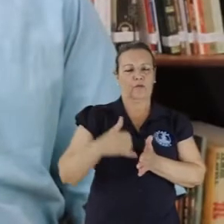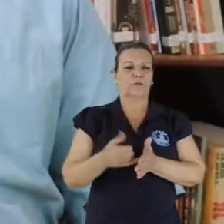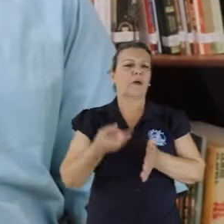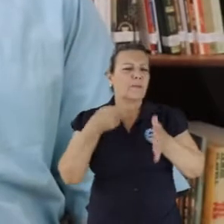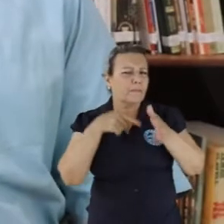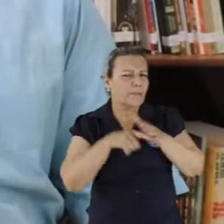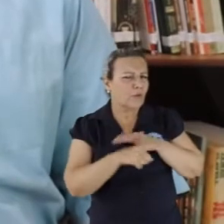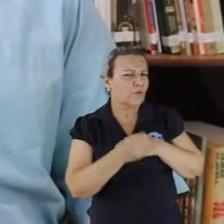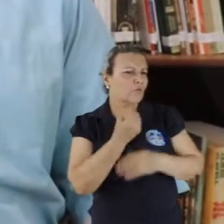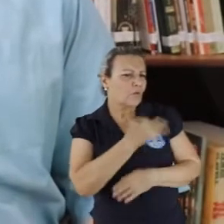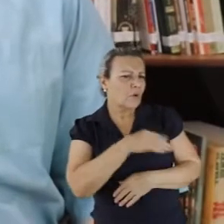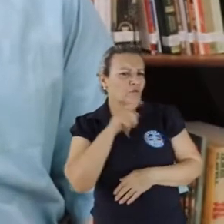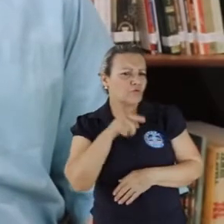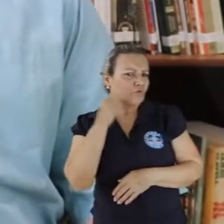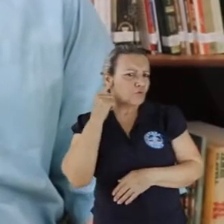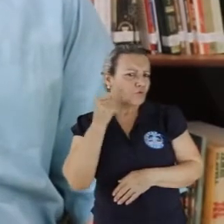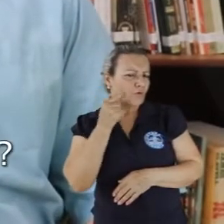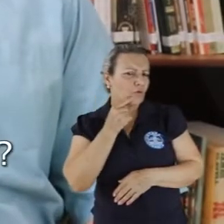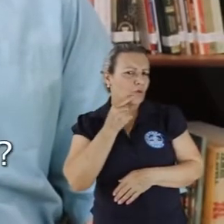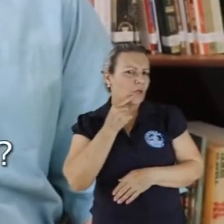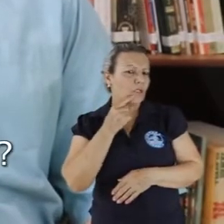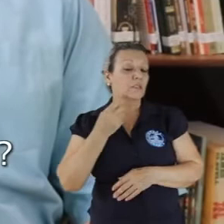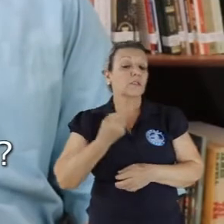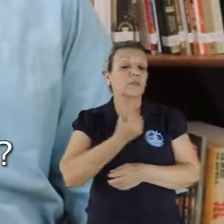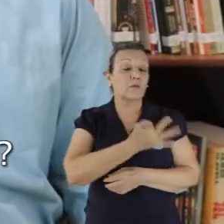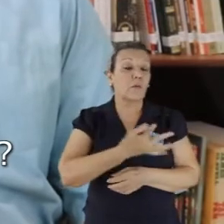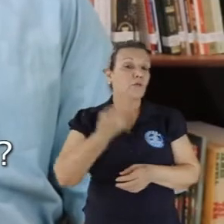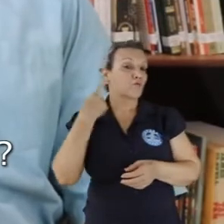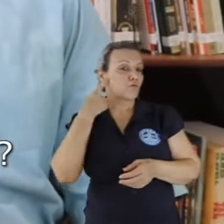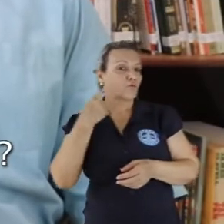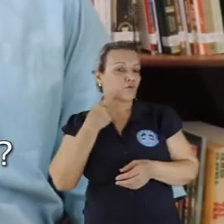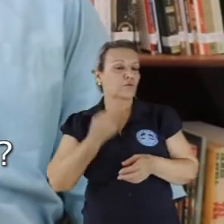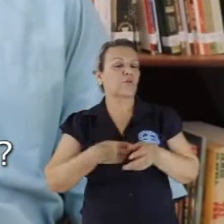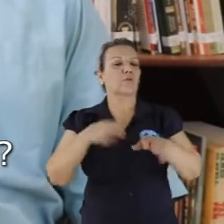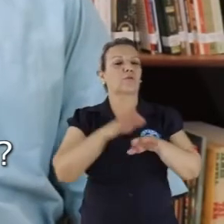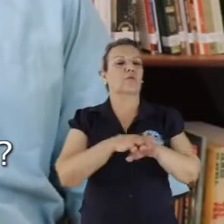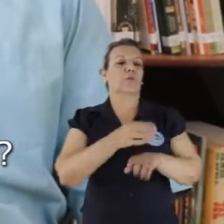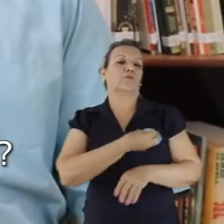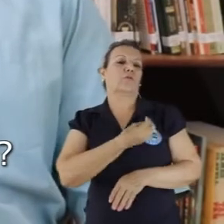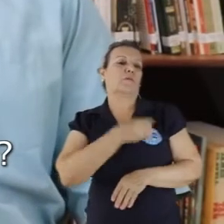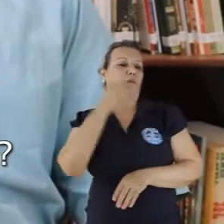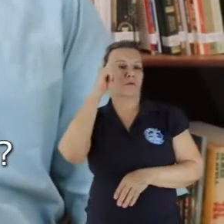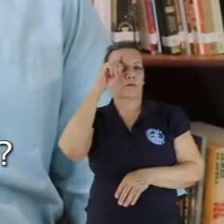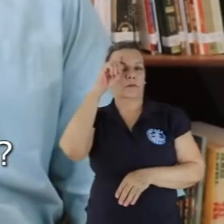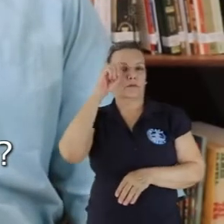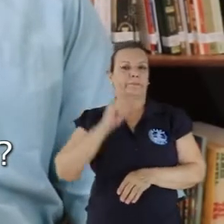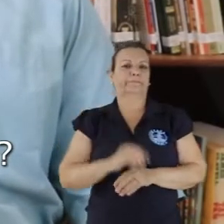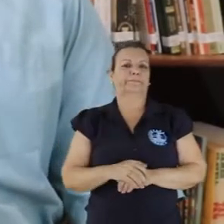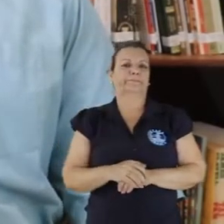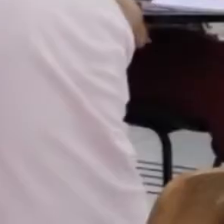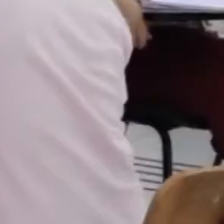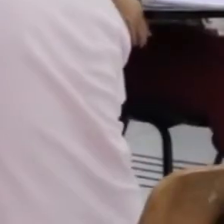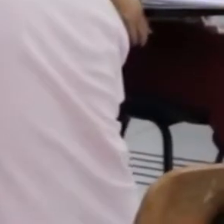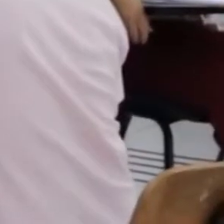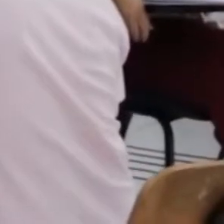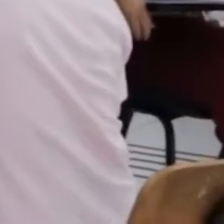Pergunte-se, quantos surdos você conhece e quantos estão socialmente incluídos em sua convivência diária?